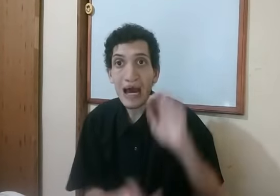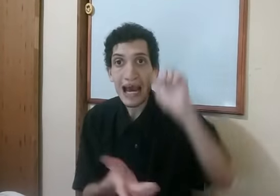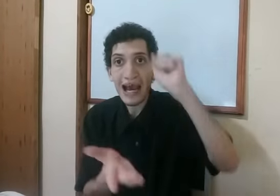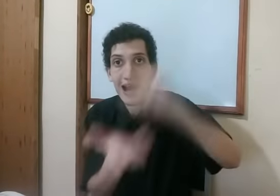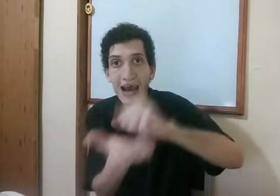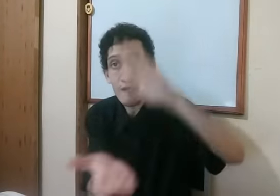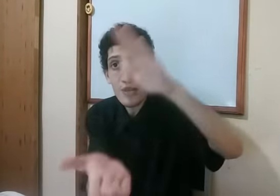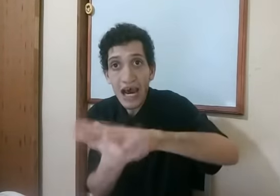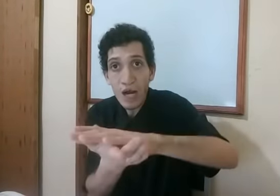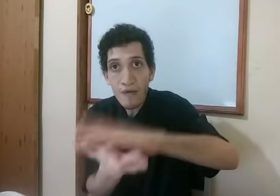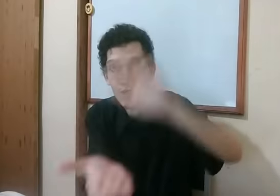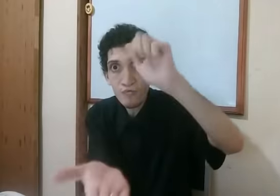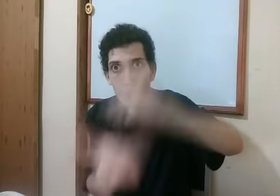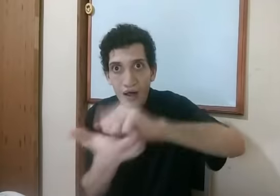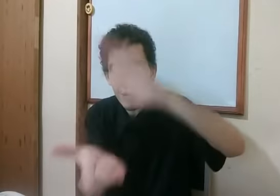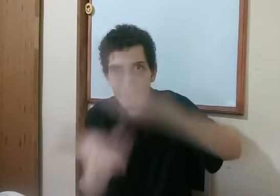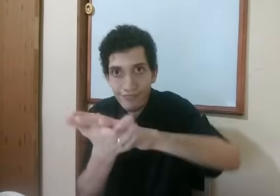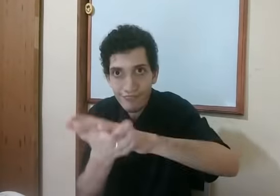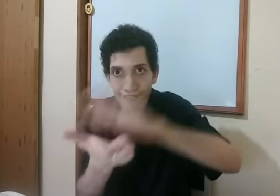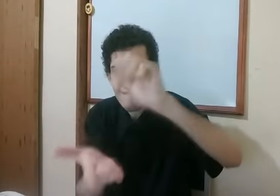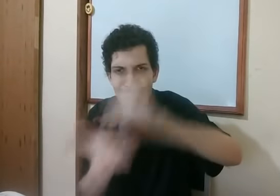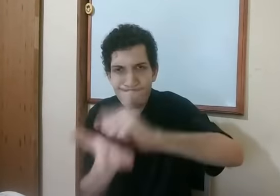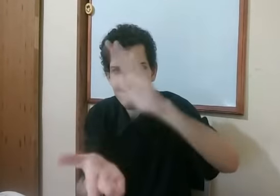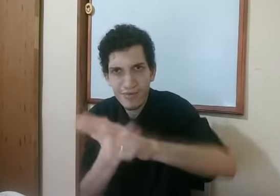Lutar. Aplicar uma luta.